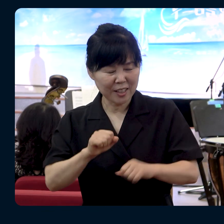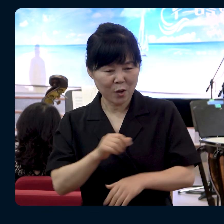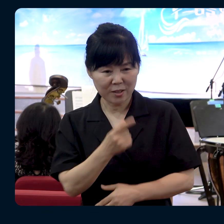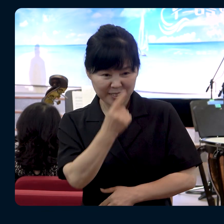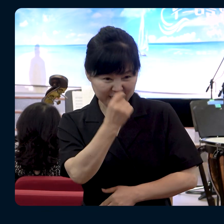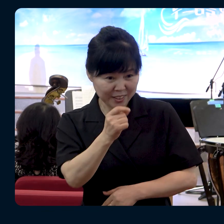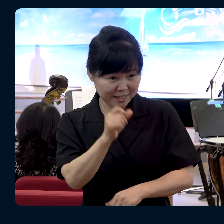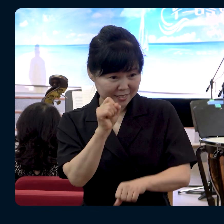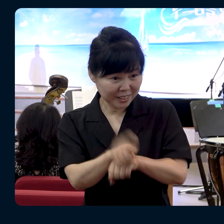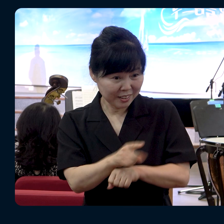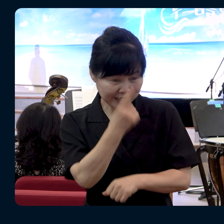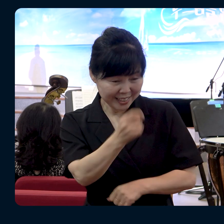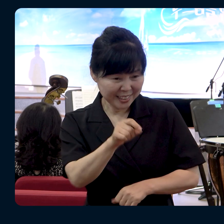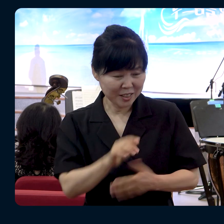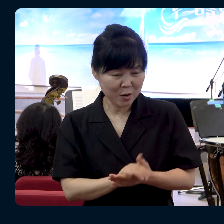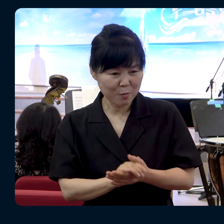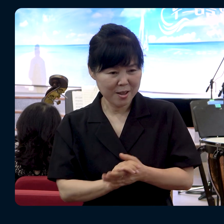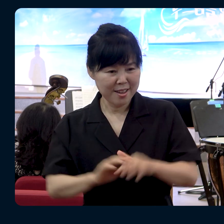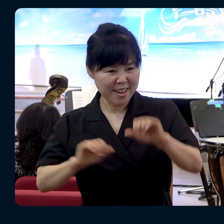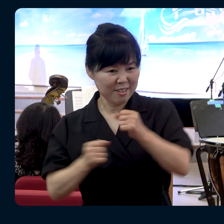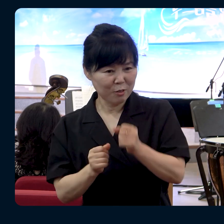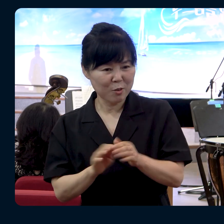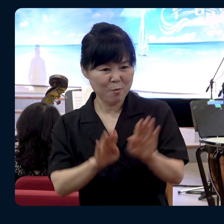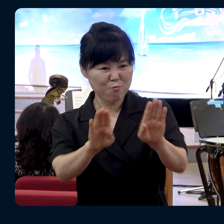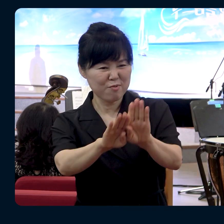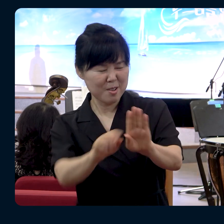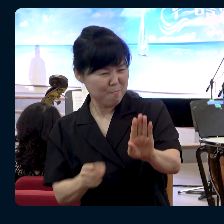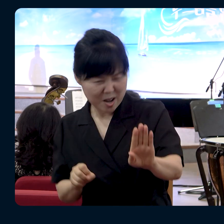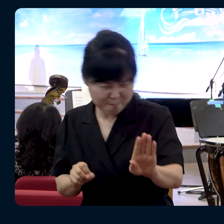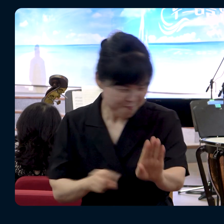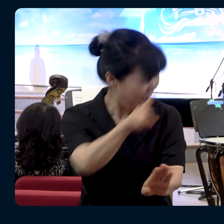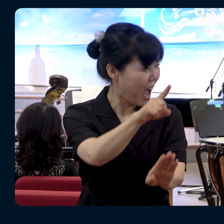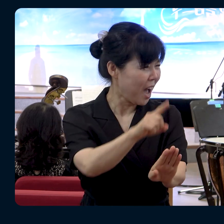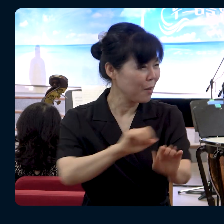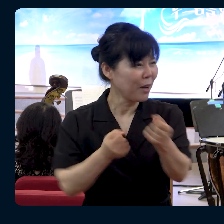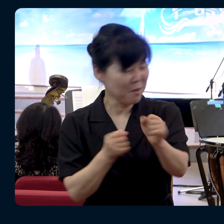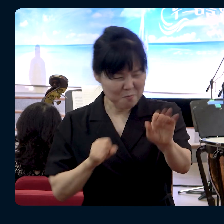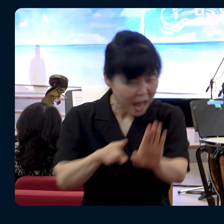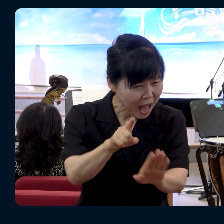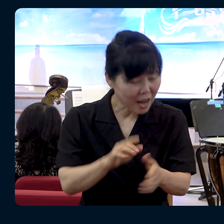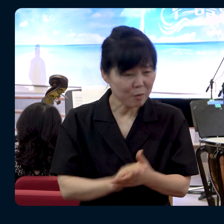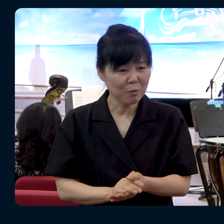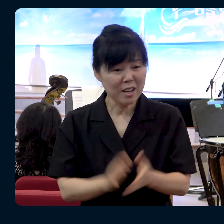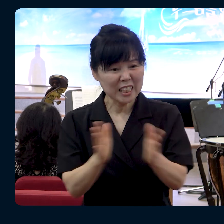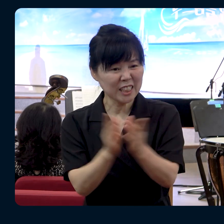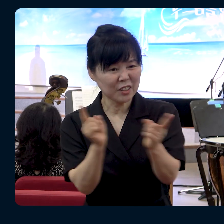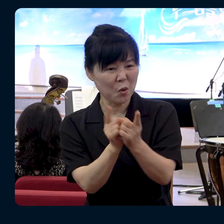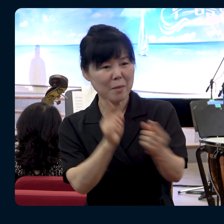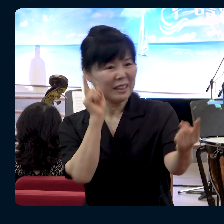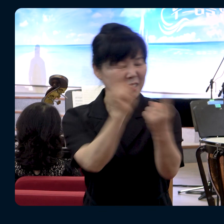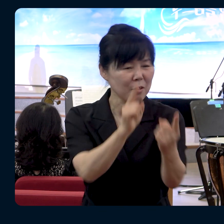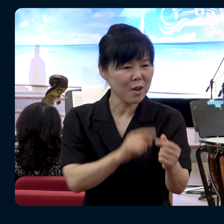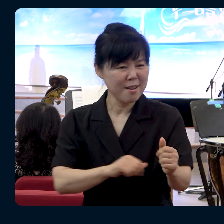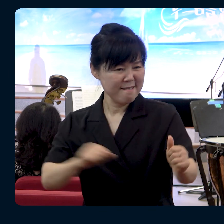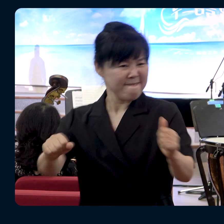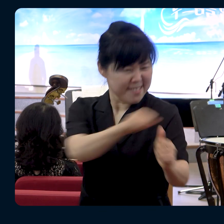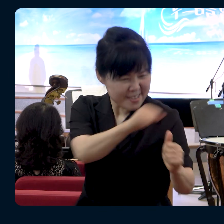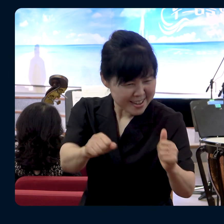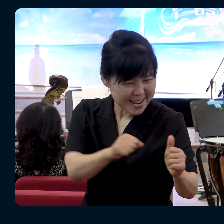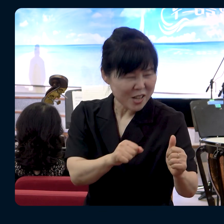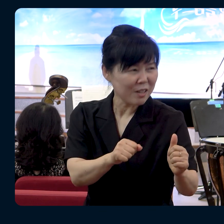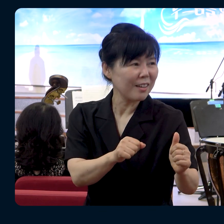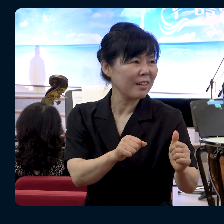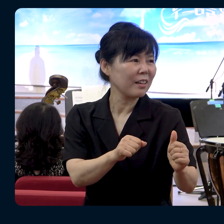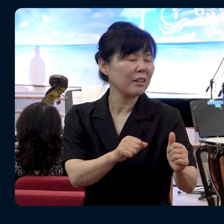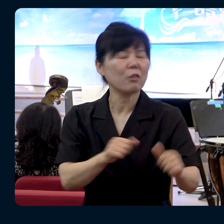어떤 사람들은 정말 가서 직접 욕을 하거나 폭력을 행사하거나 하는 것도